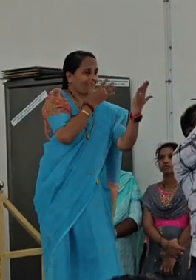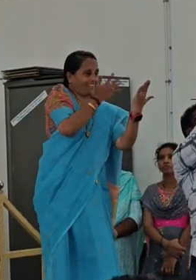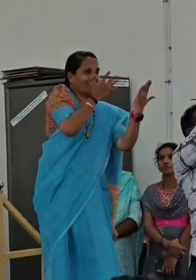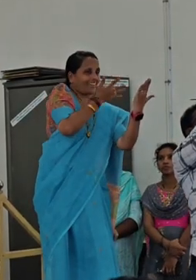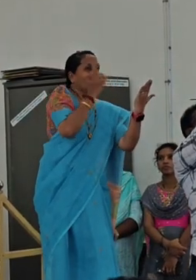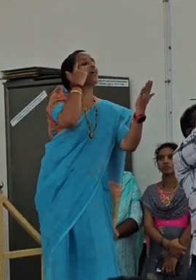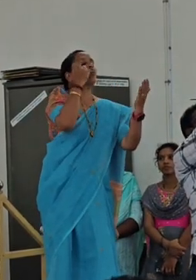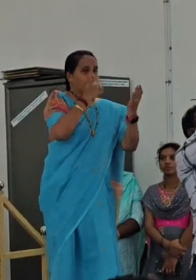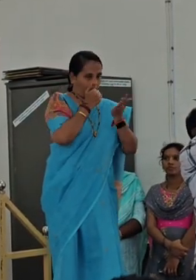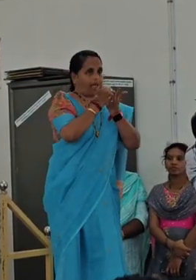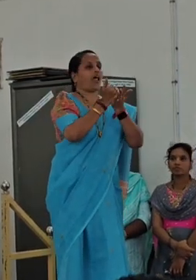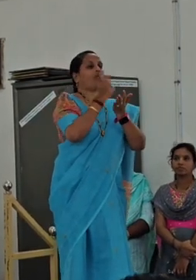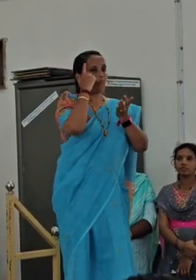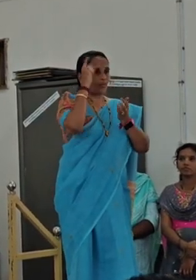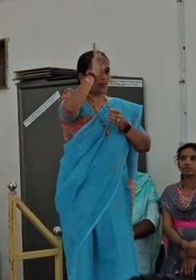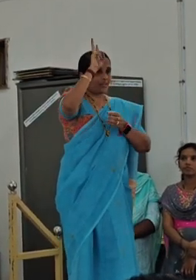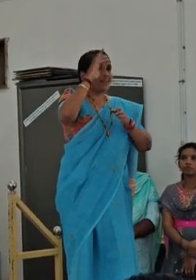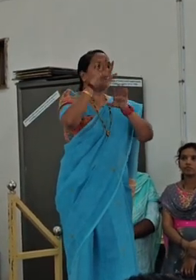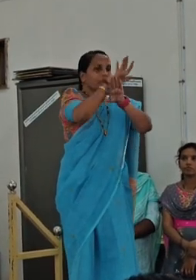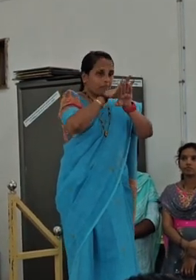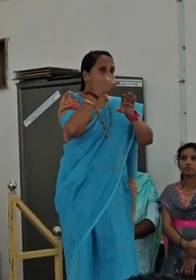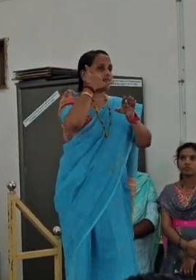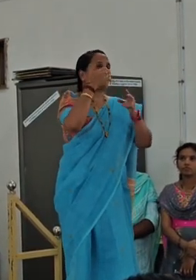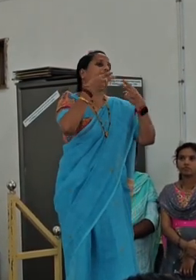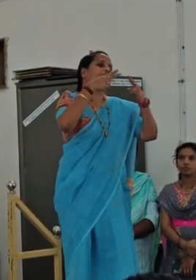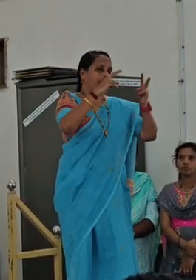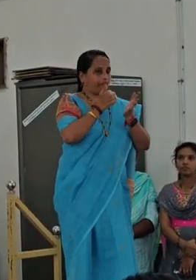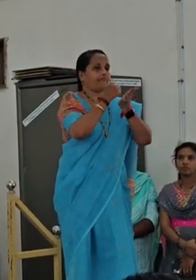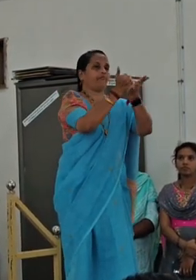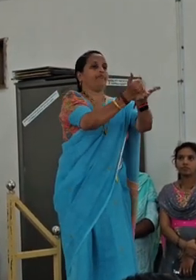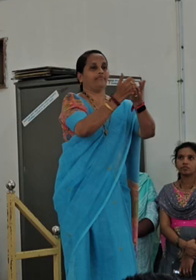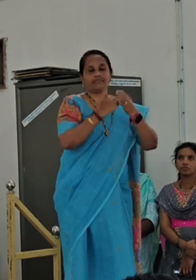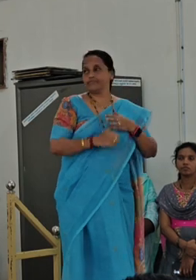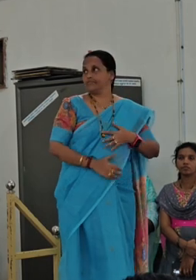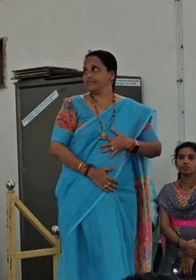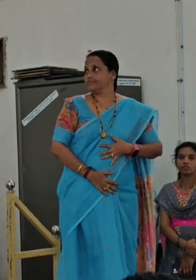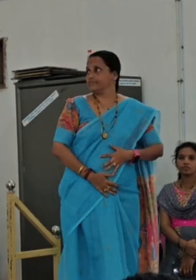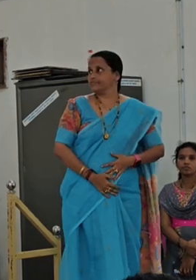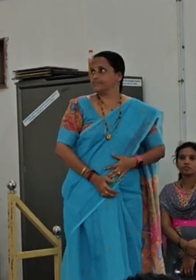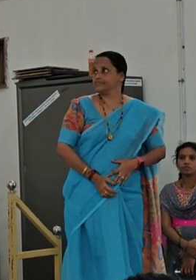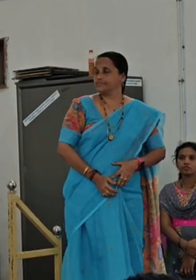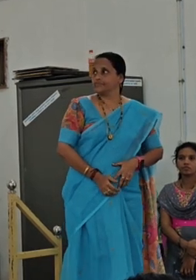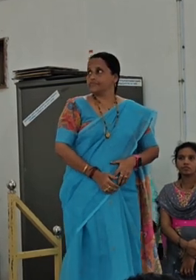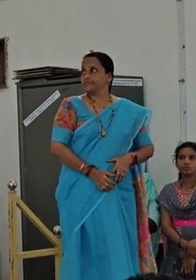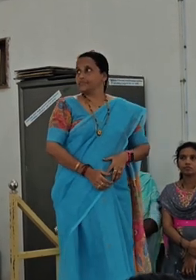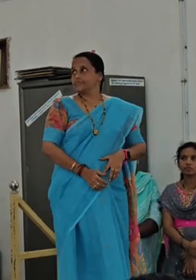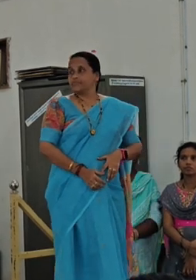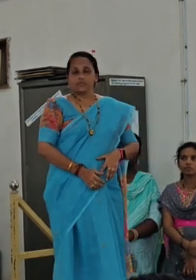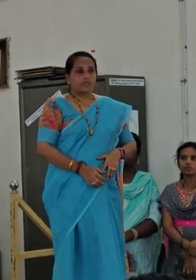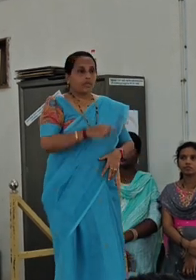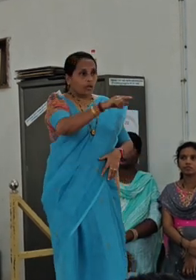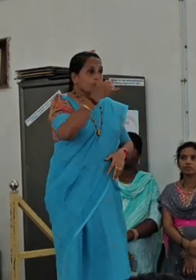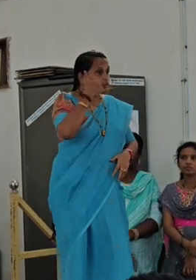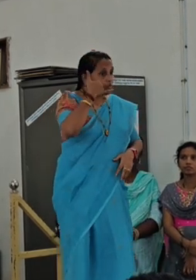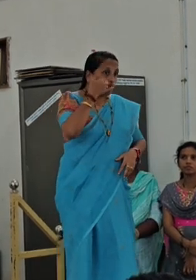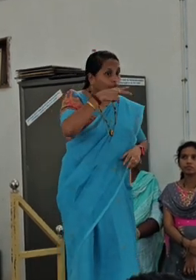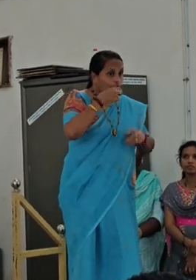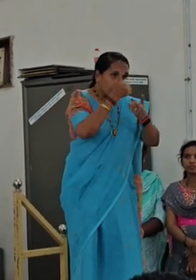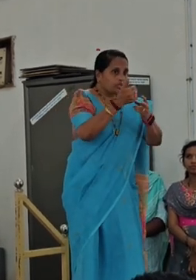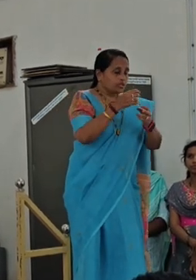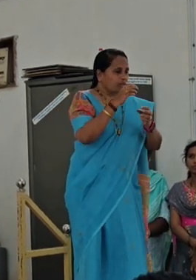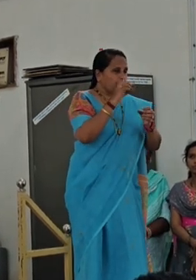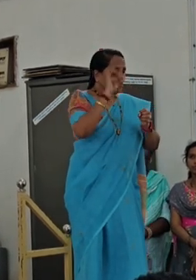మీరు చదువుతున్న ఇండియా డెవలప్ చేసే వాళ్ళందరికీ కూడా ల్యాప్టాప్స్ ఇంట్లోనే ఇవ్వడం జరుగుతుంది. కాబట్టి ఇవి యొక్క పరికరాలన్నీ కూడా